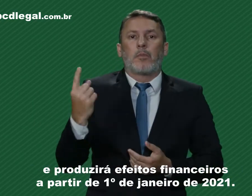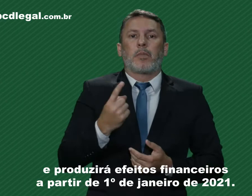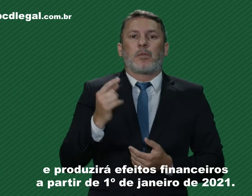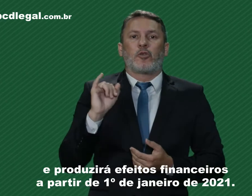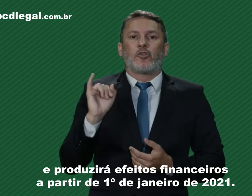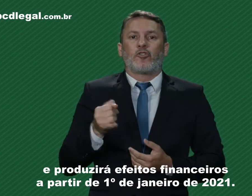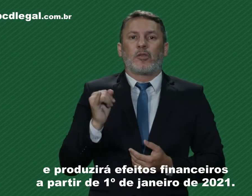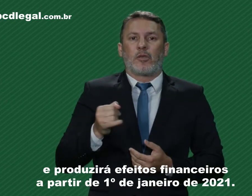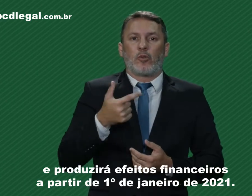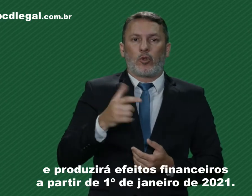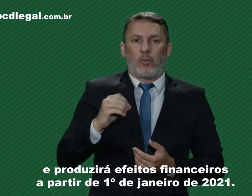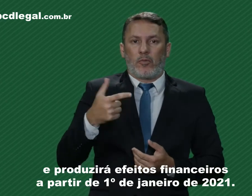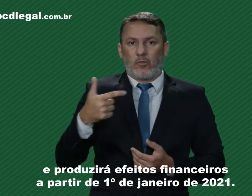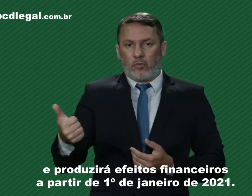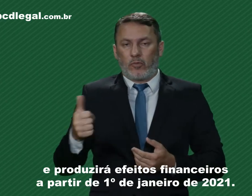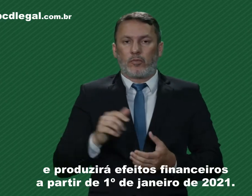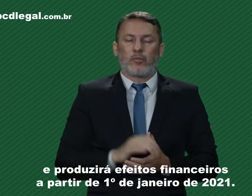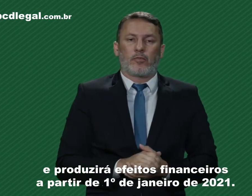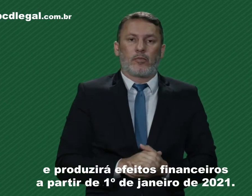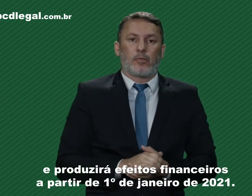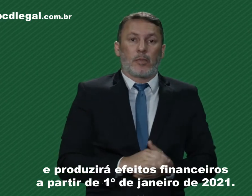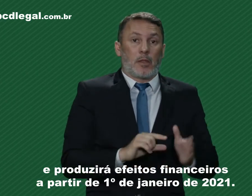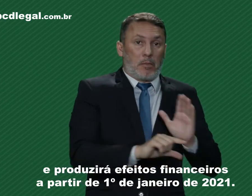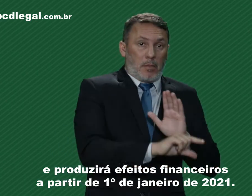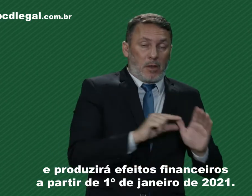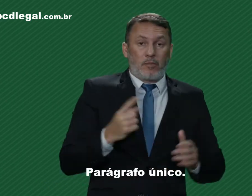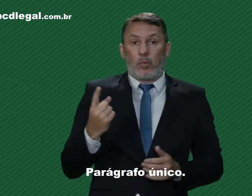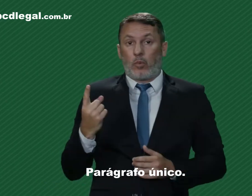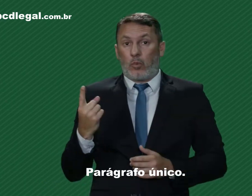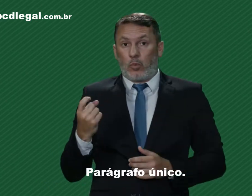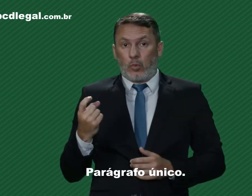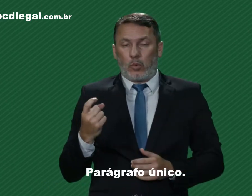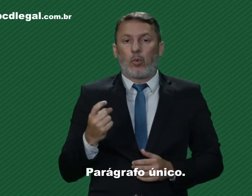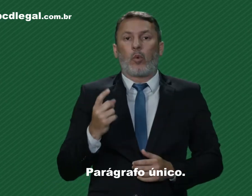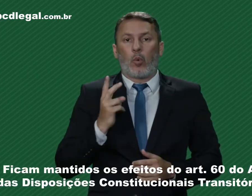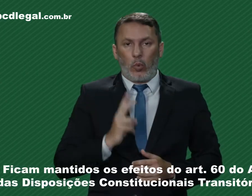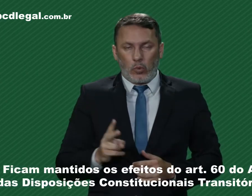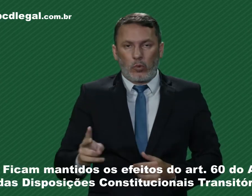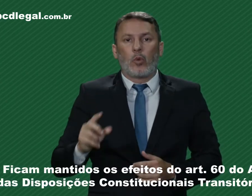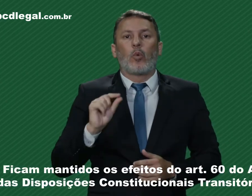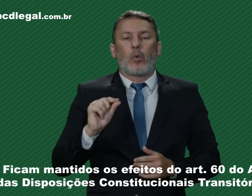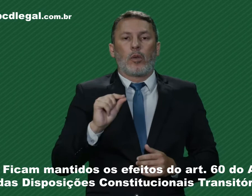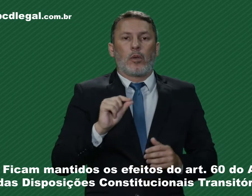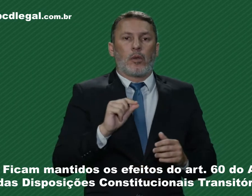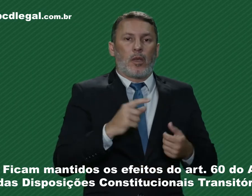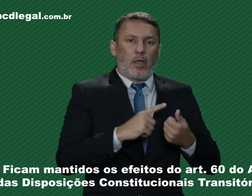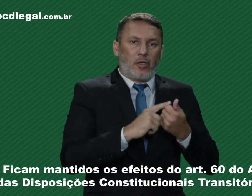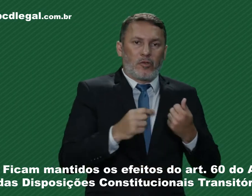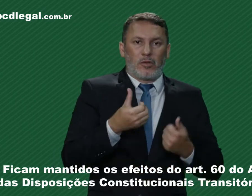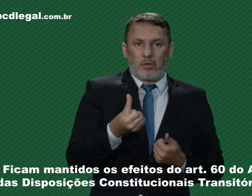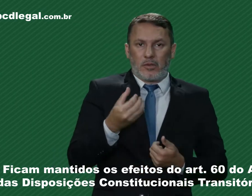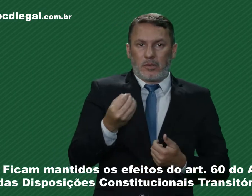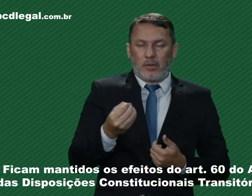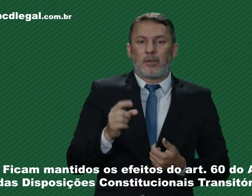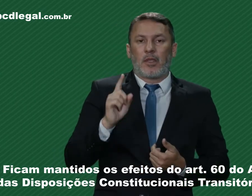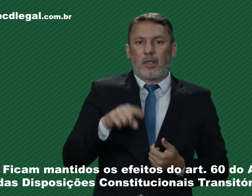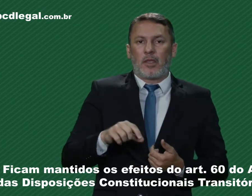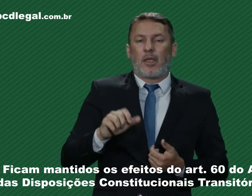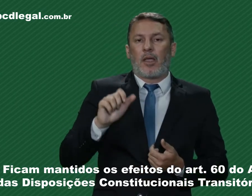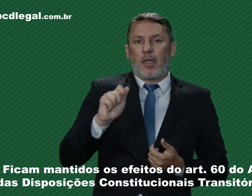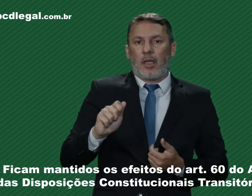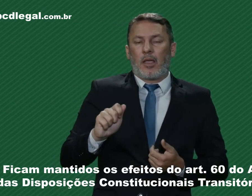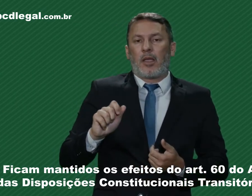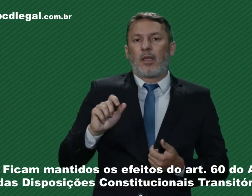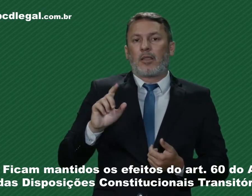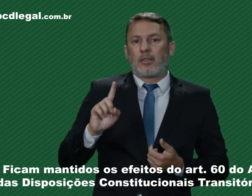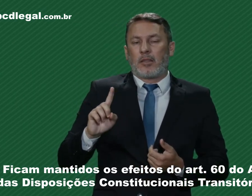financeiros a partir de 1º de janeiro de 2021. Parágrafo único. Ficam mantidos os efeitos do artigo